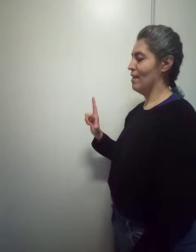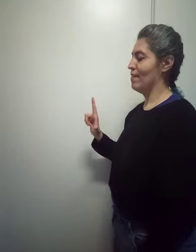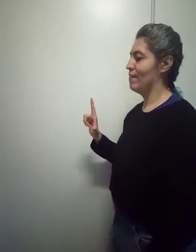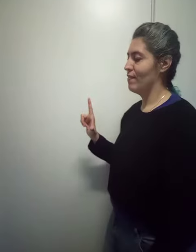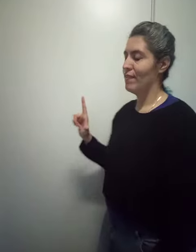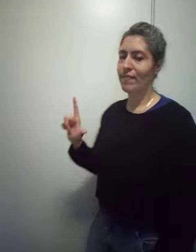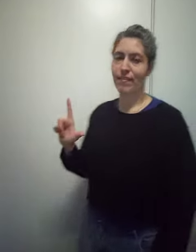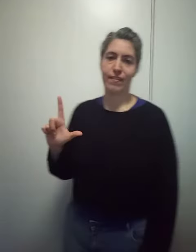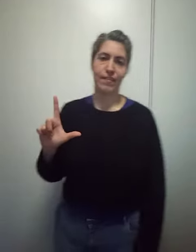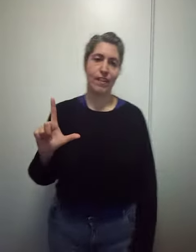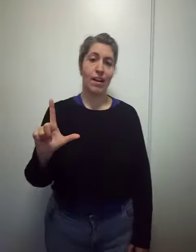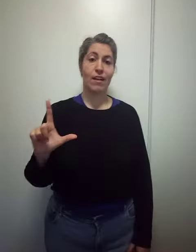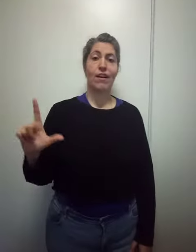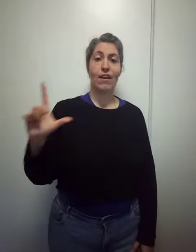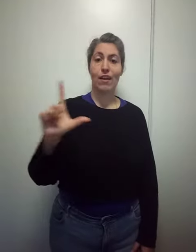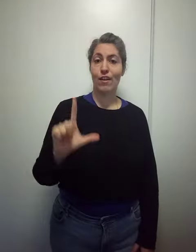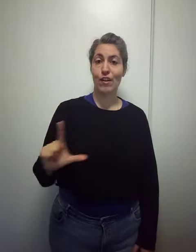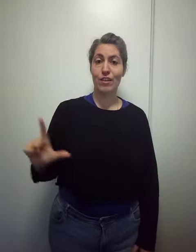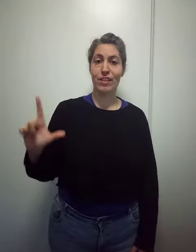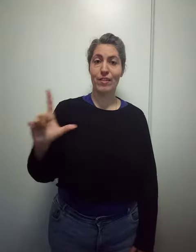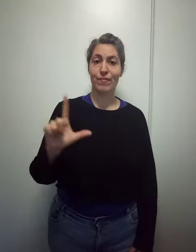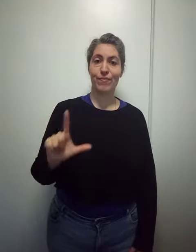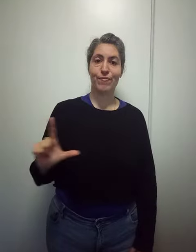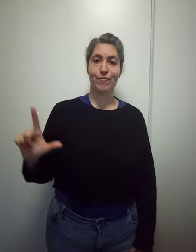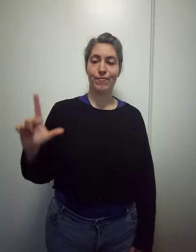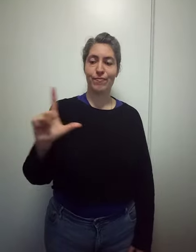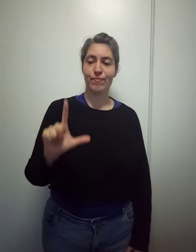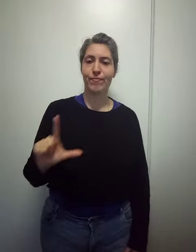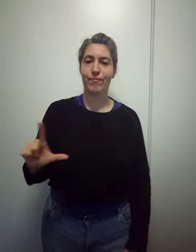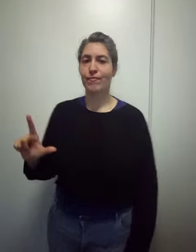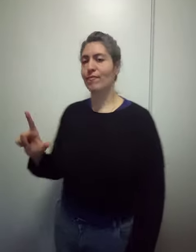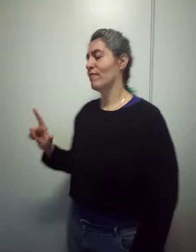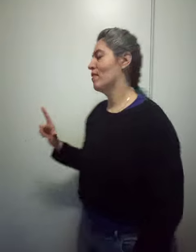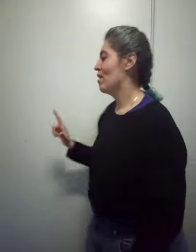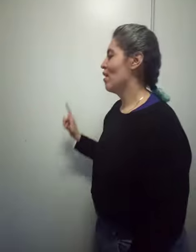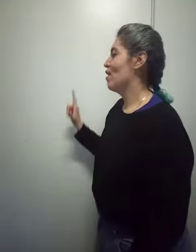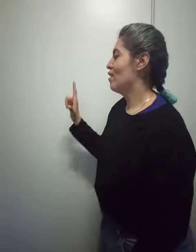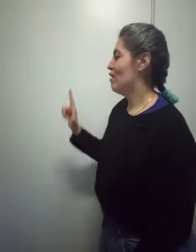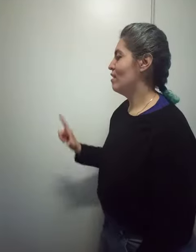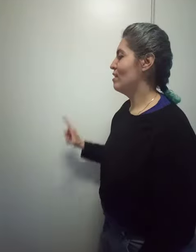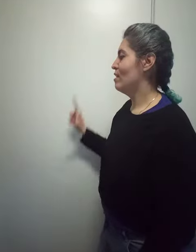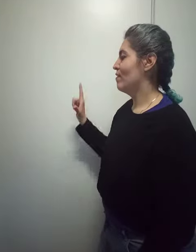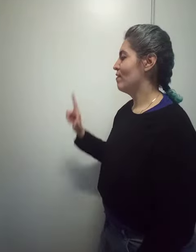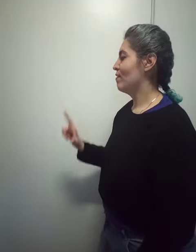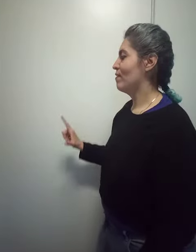elle lundi lundi